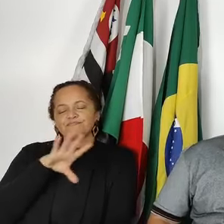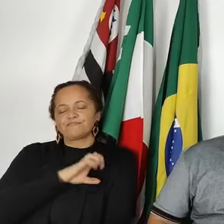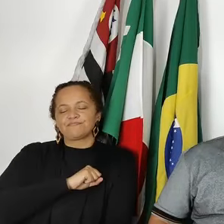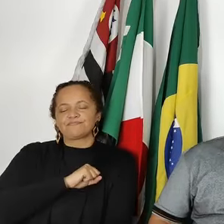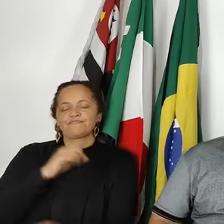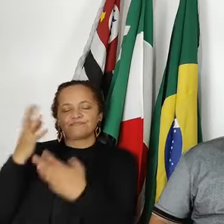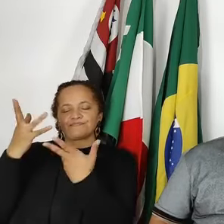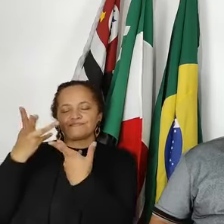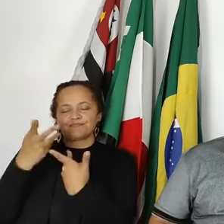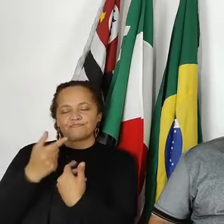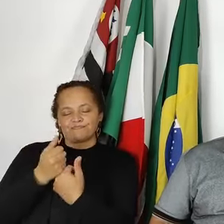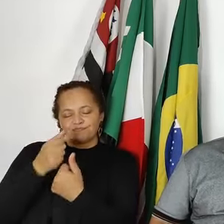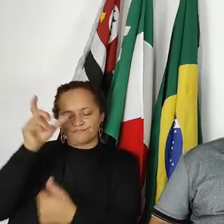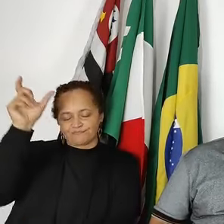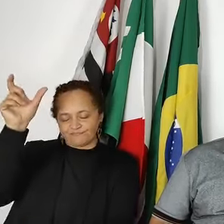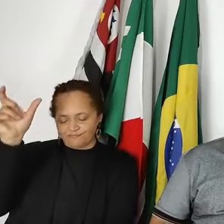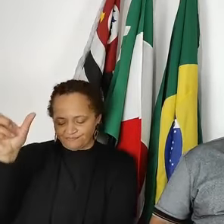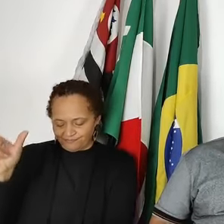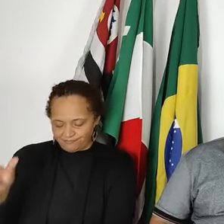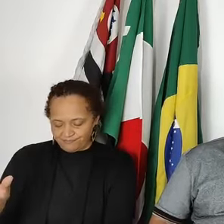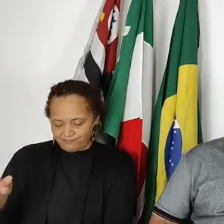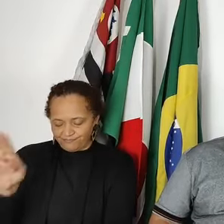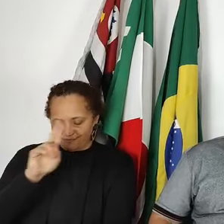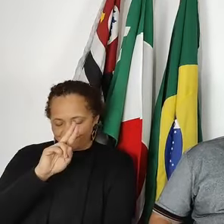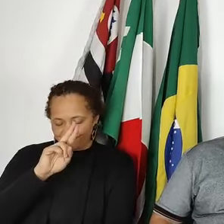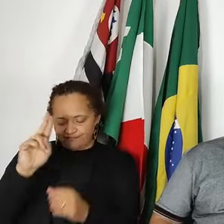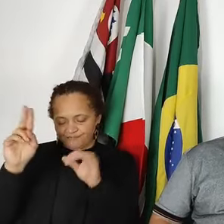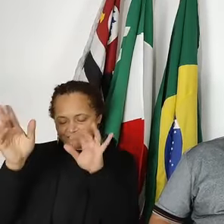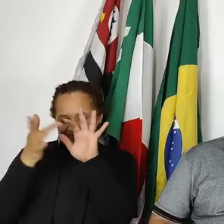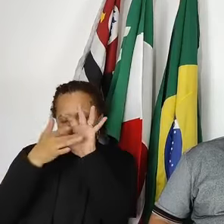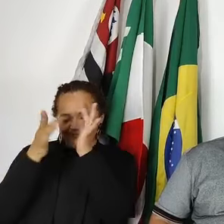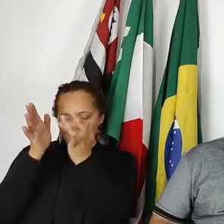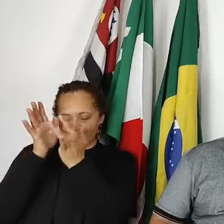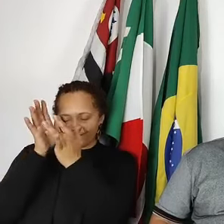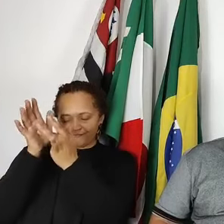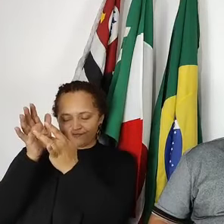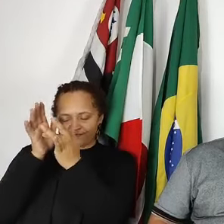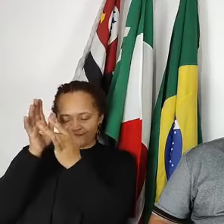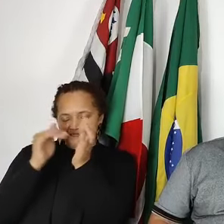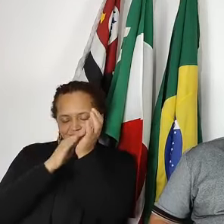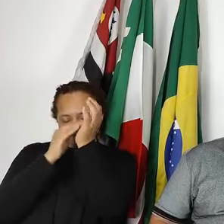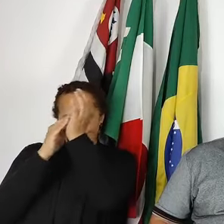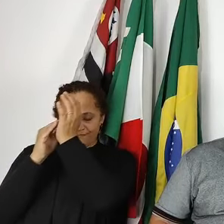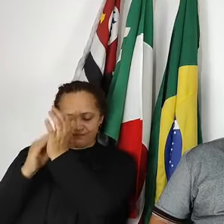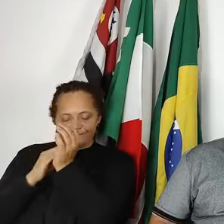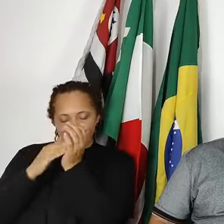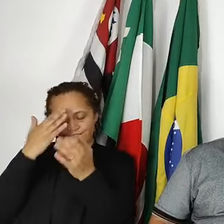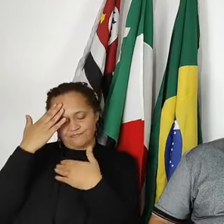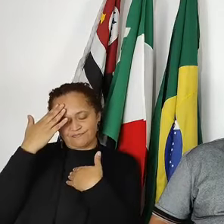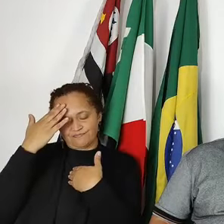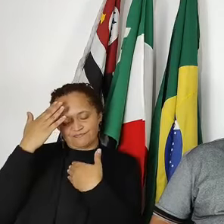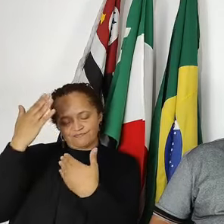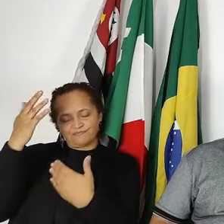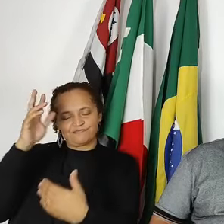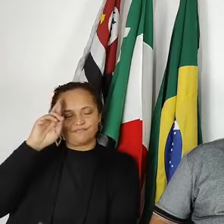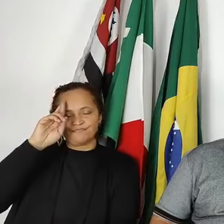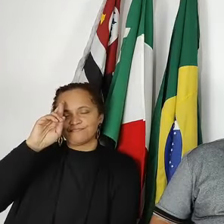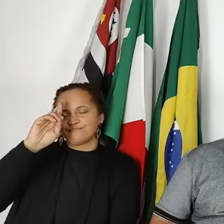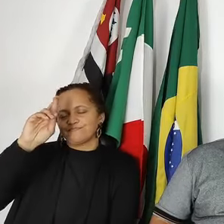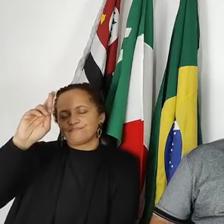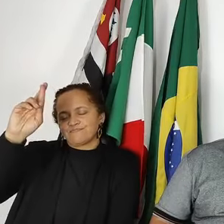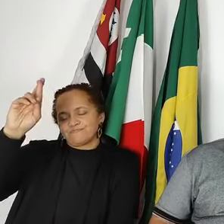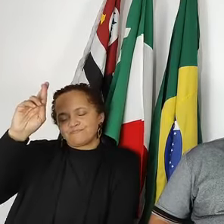Pai, nós entramos na sua presença em nome de Jesus para te louvar e te agradecer. Obrigado, Senhor, por mais esse dia que o